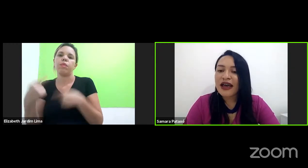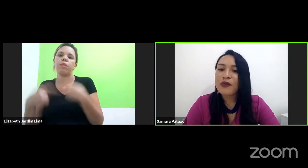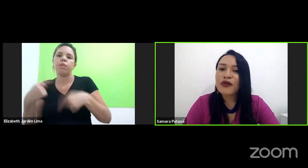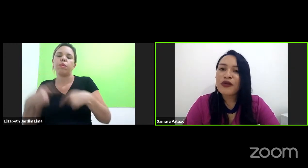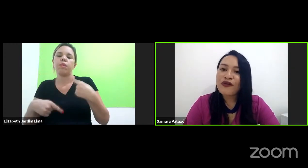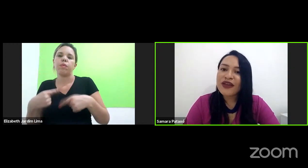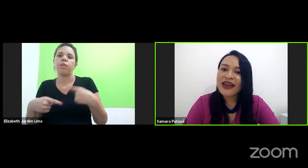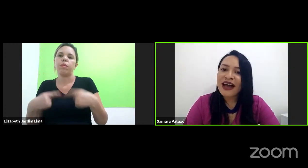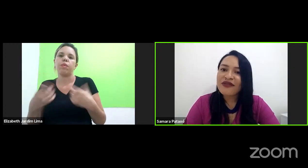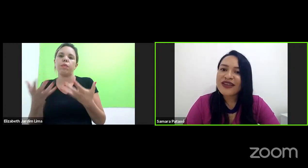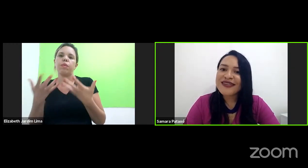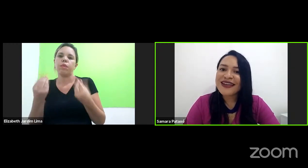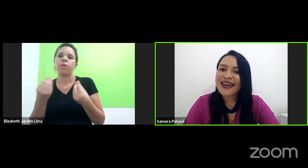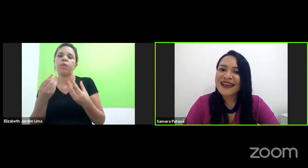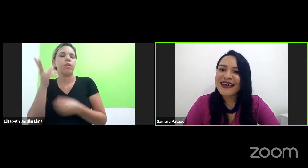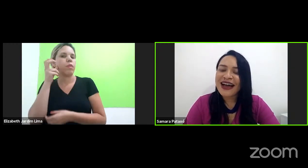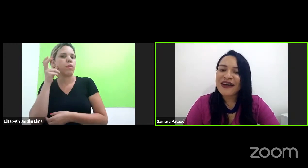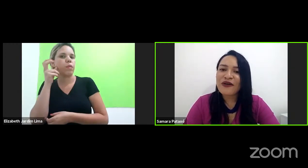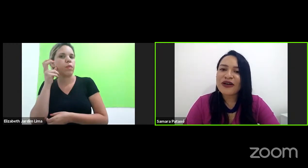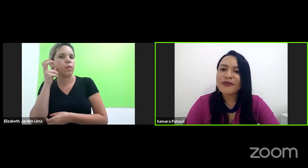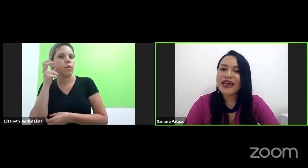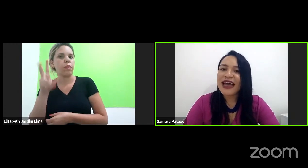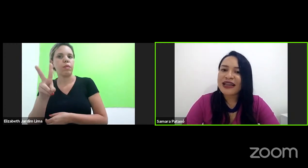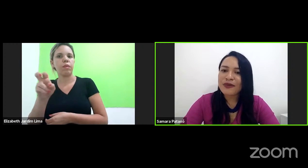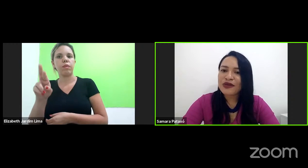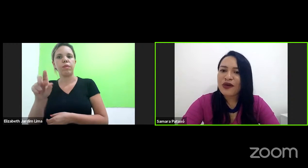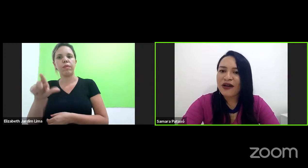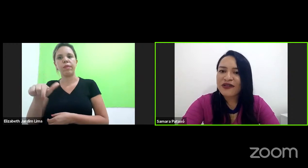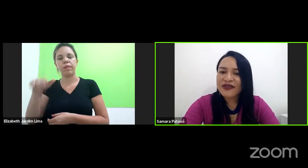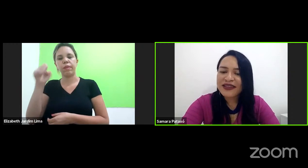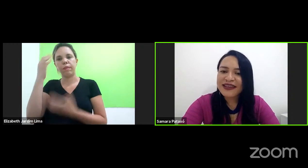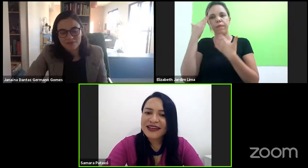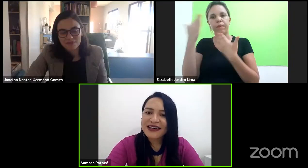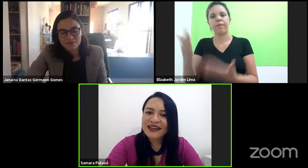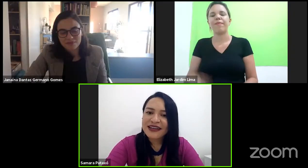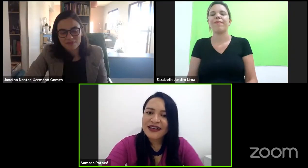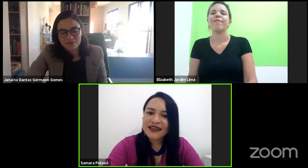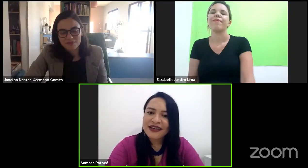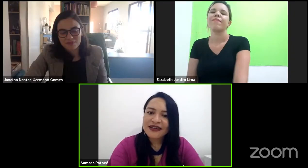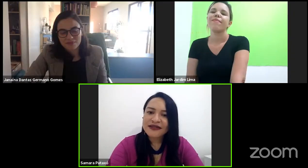e quero muito ouvir a Versilene agora. Obrigada, pessoal.